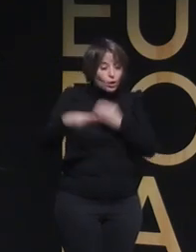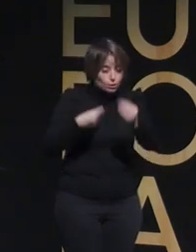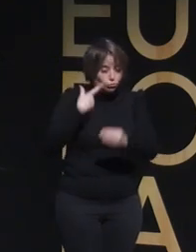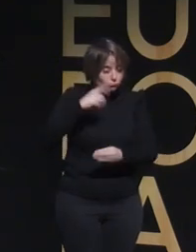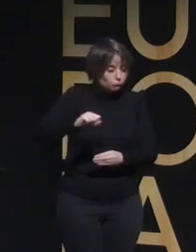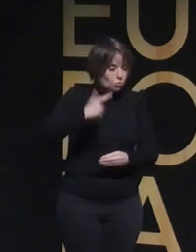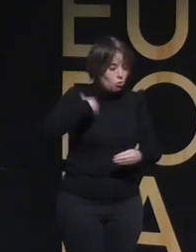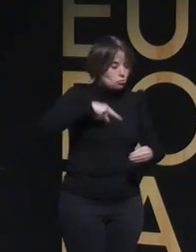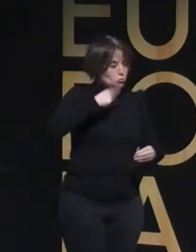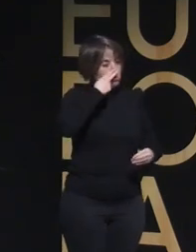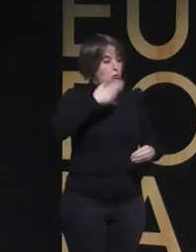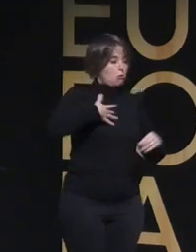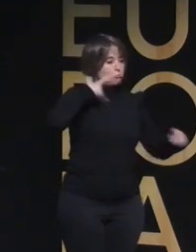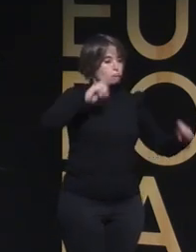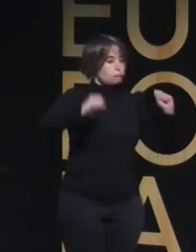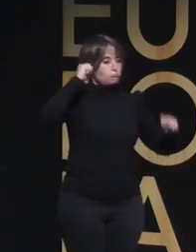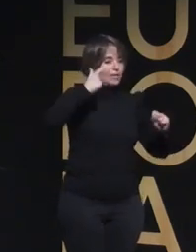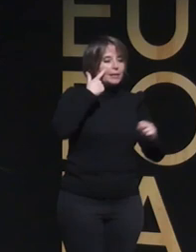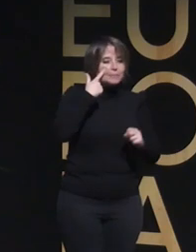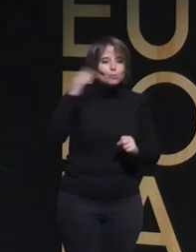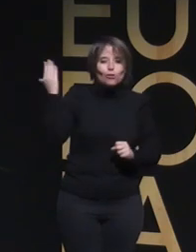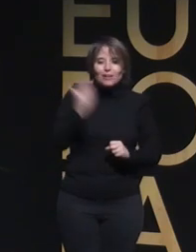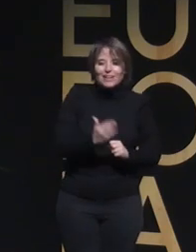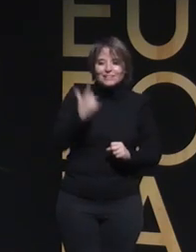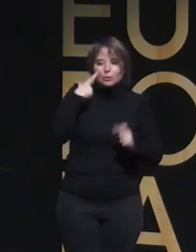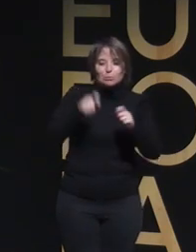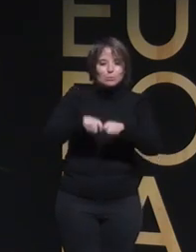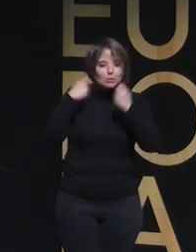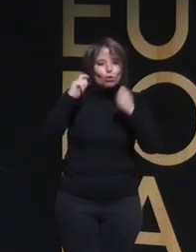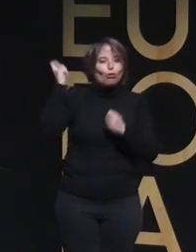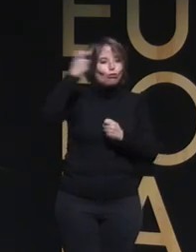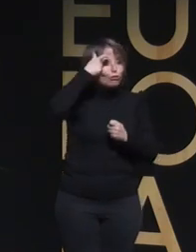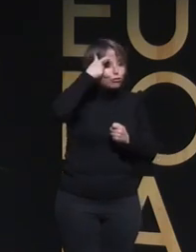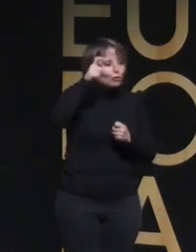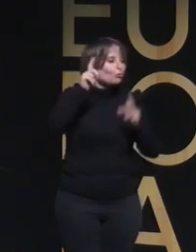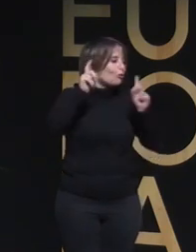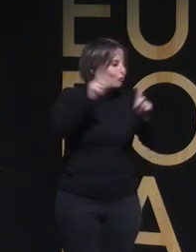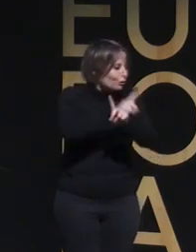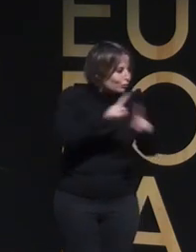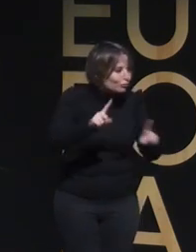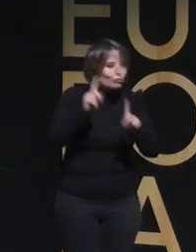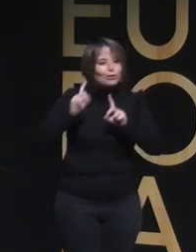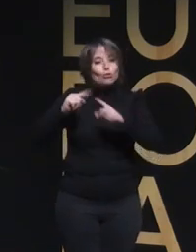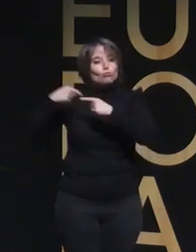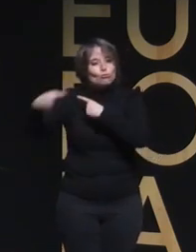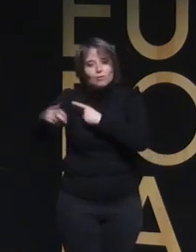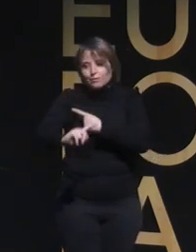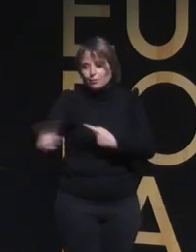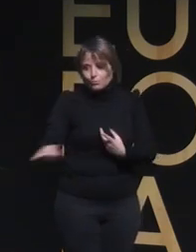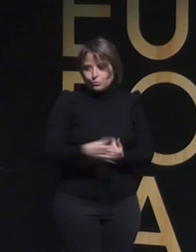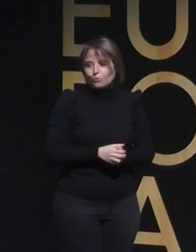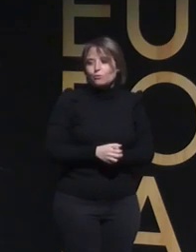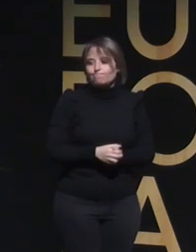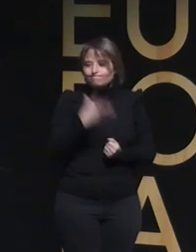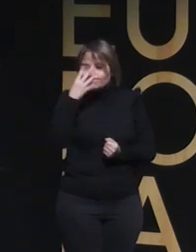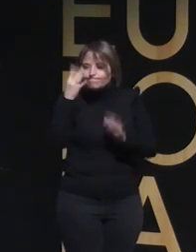Stallone que tenemos? Ese es el castigo disruptivo. Ese es el concepto que no es educativo ni de enseñar una consecuencia. No sé